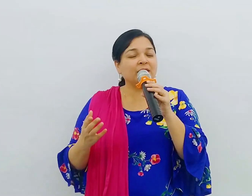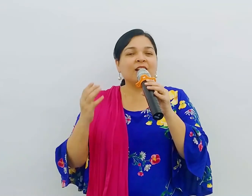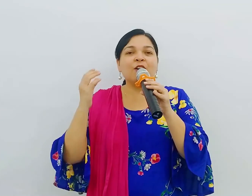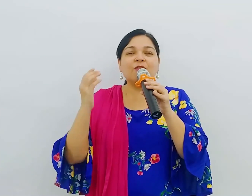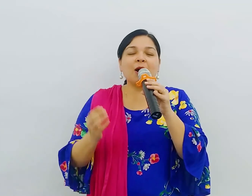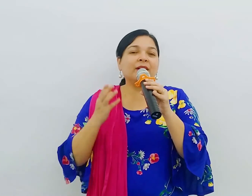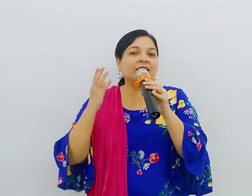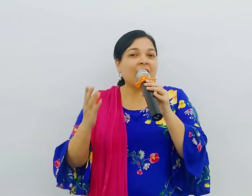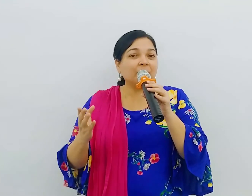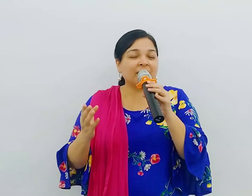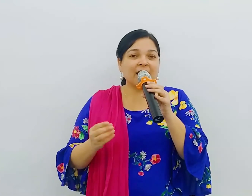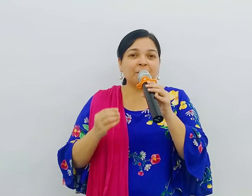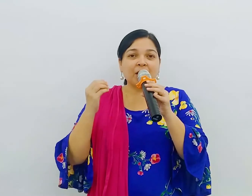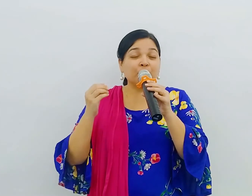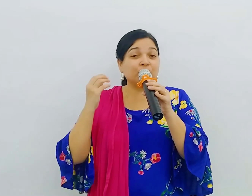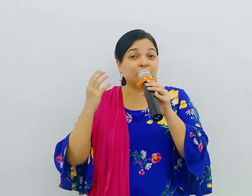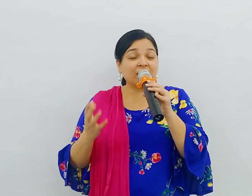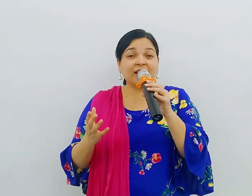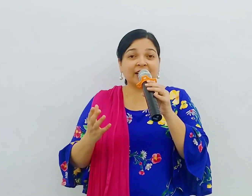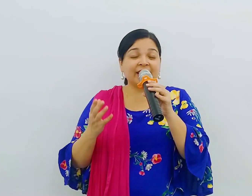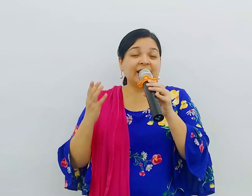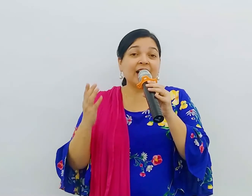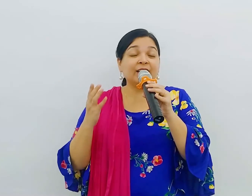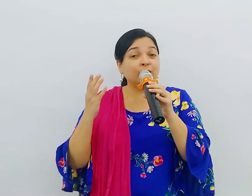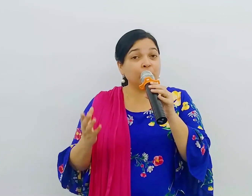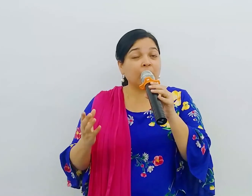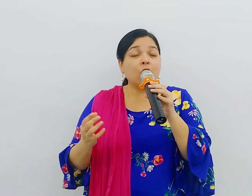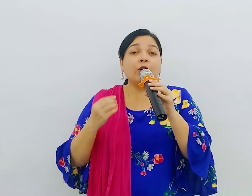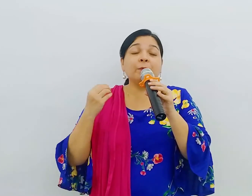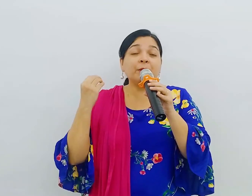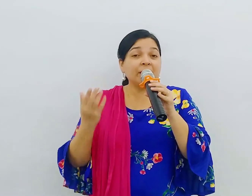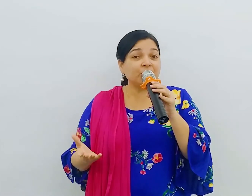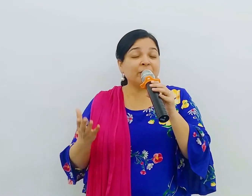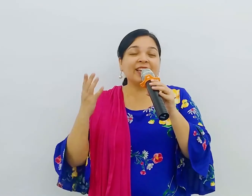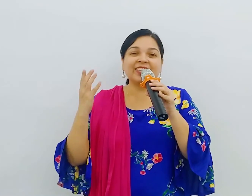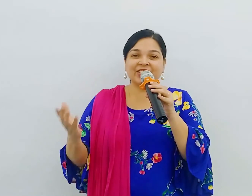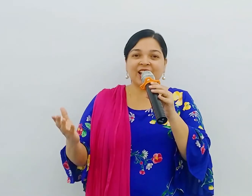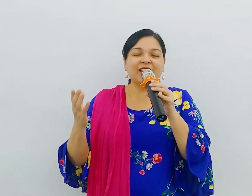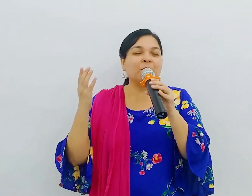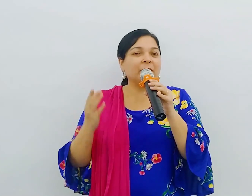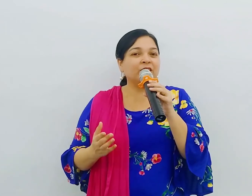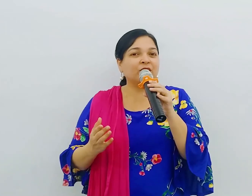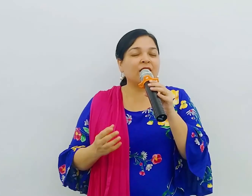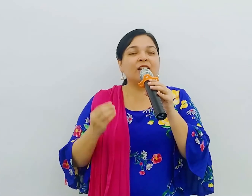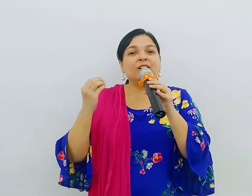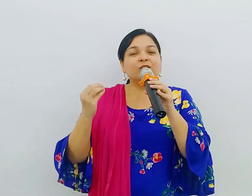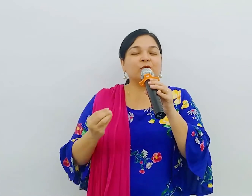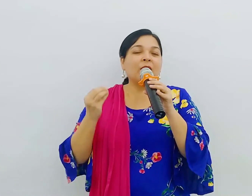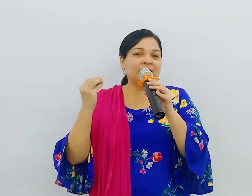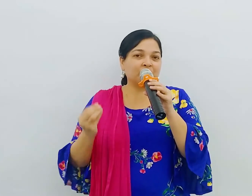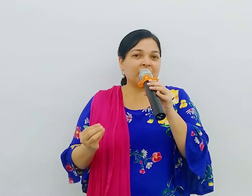শক্তি ওখানে থাকবে আর তোমাদেরকে সুস্থ করবে। হ্যালেলুইয়া। আর এটা ঈশ্বরের ইচ্ছা কি আমরা সর্বদা কি